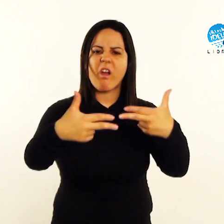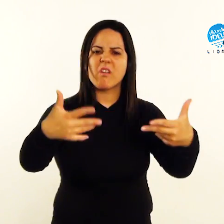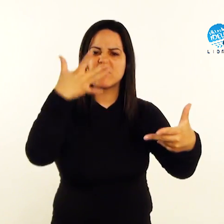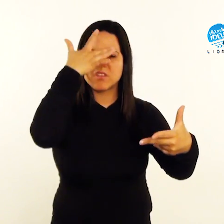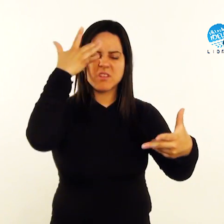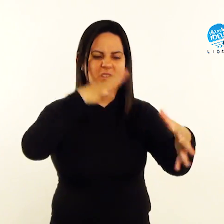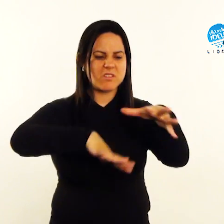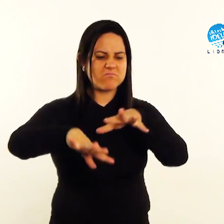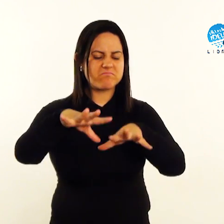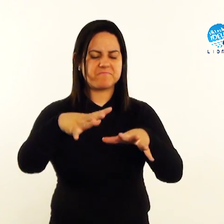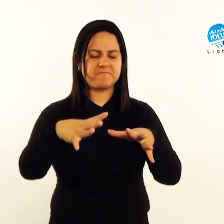história aí.